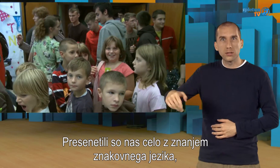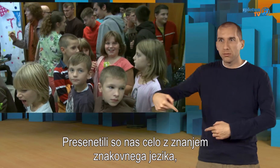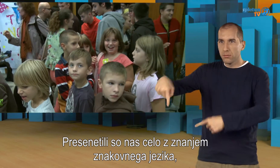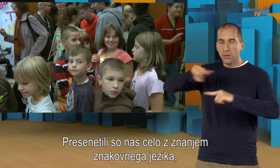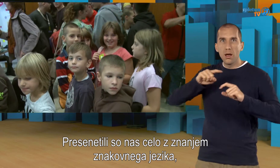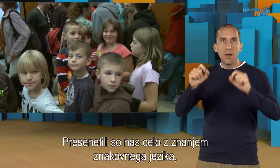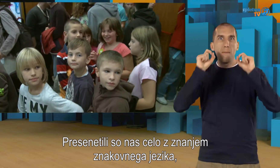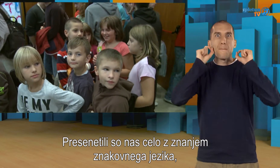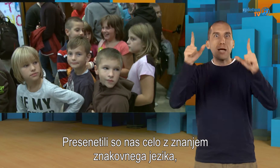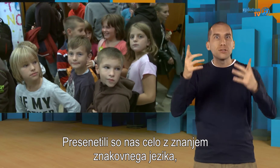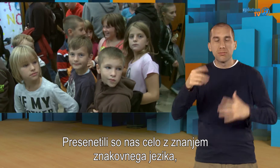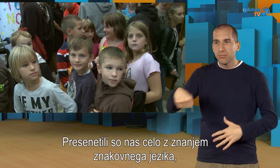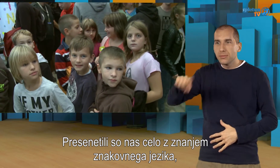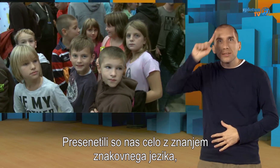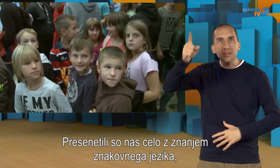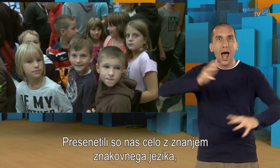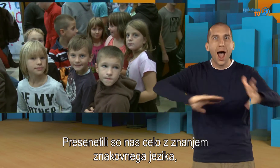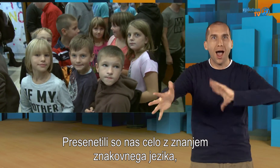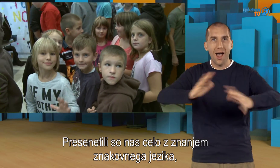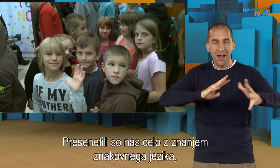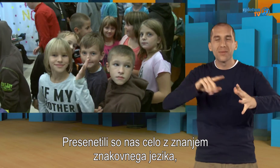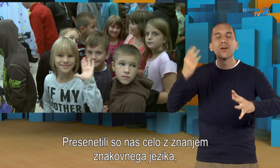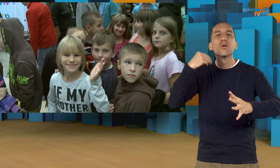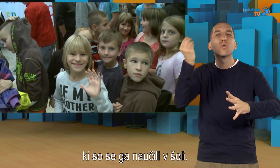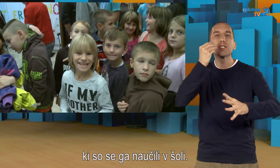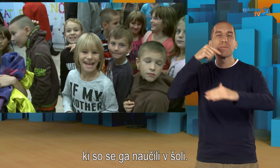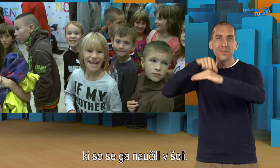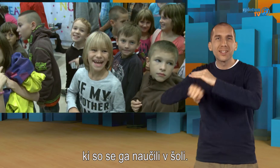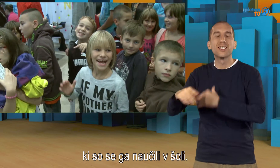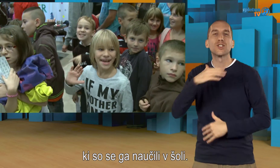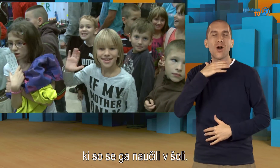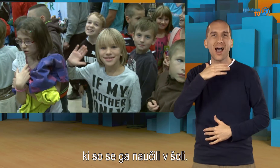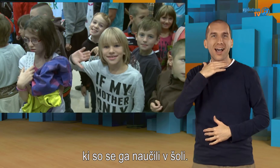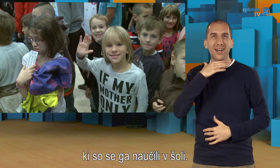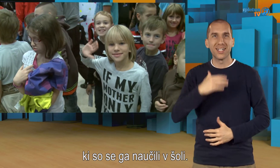Presenetili so nas celo z znanjem znakovnega jezika, ki so se ga naučili v šoli.